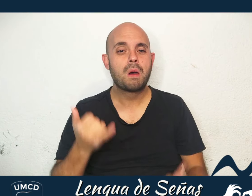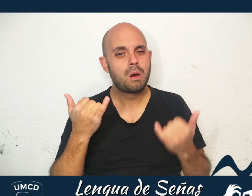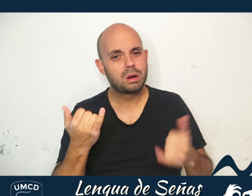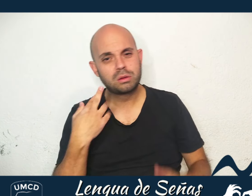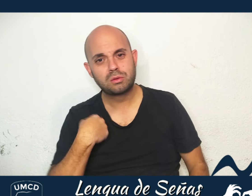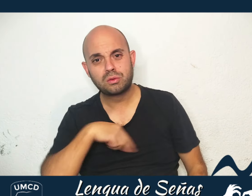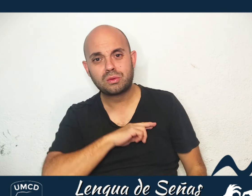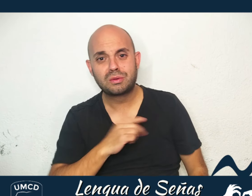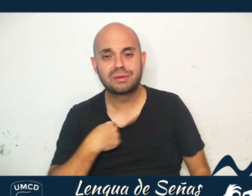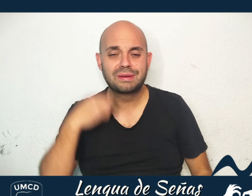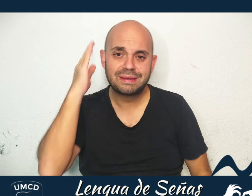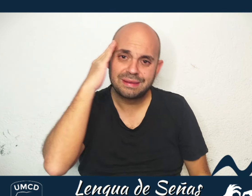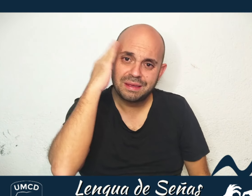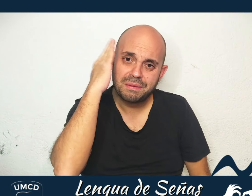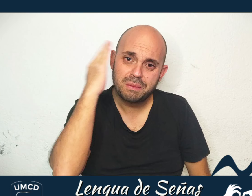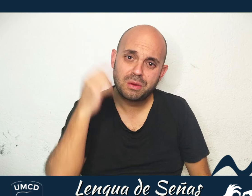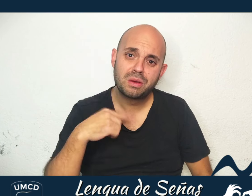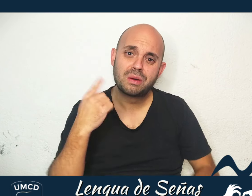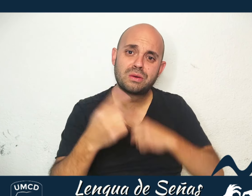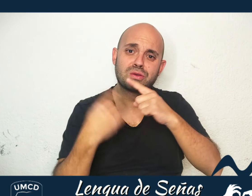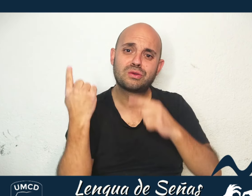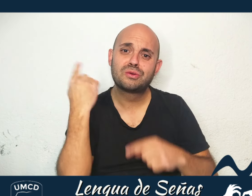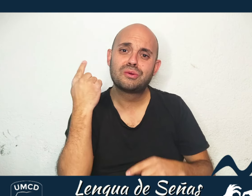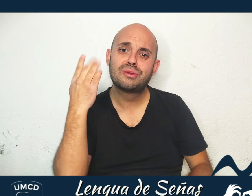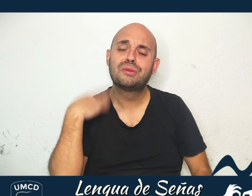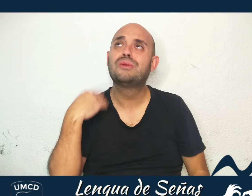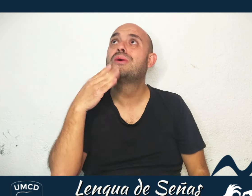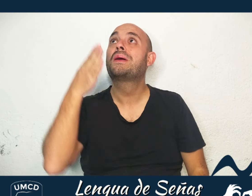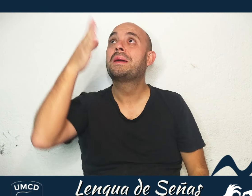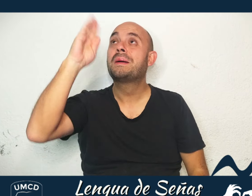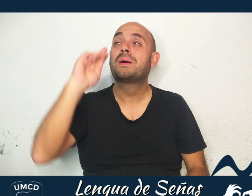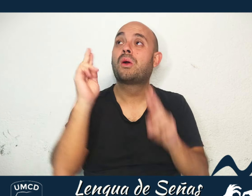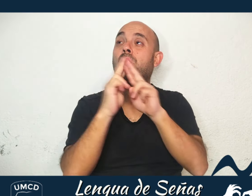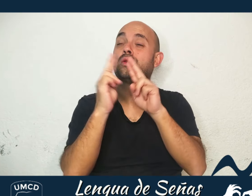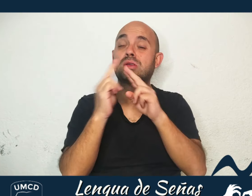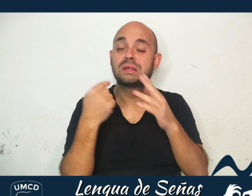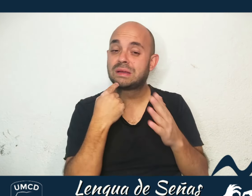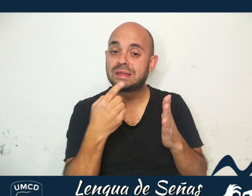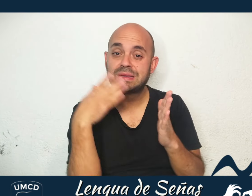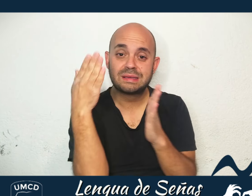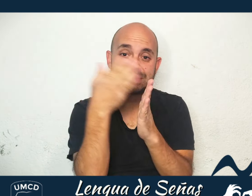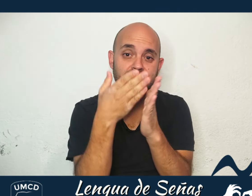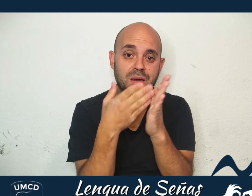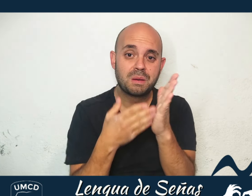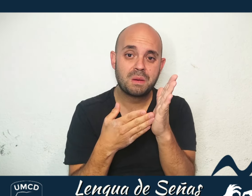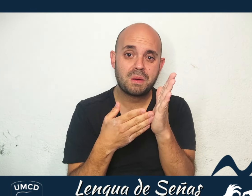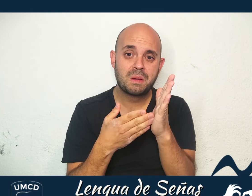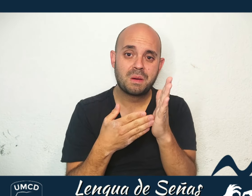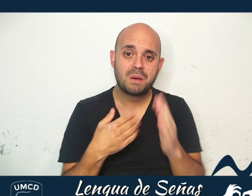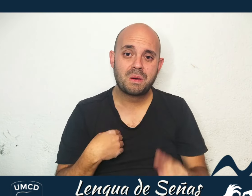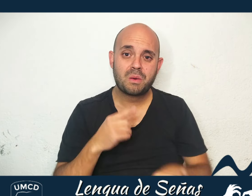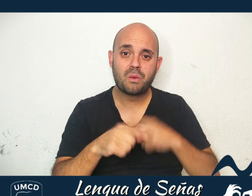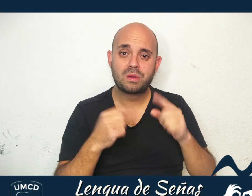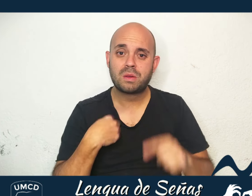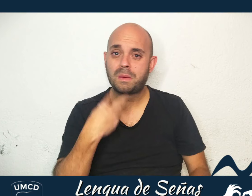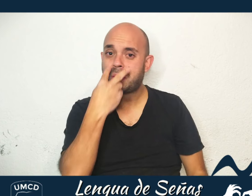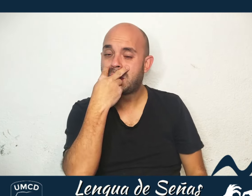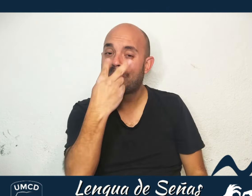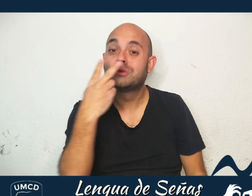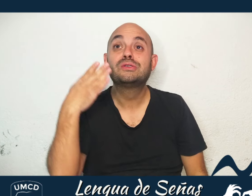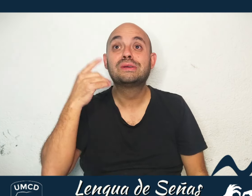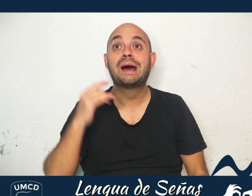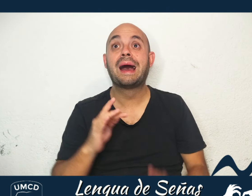que lo que vemos de Dios es parte del reflejo de Dios. Y lo que podremos ver después cuando miremos